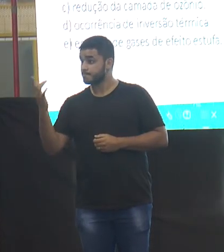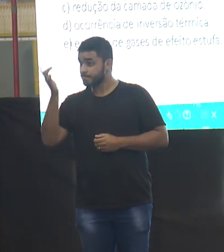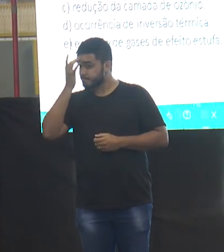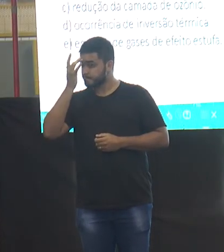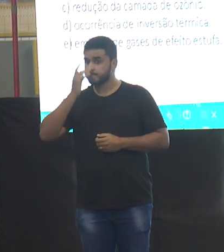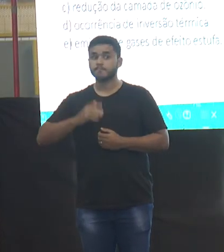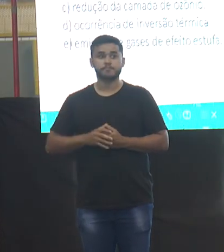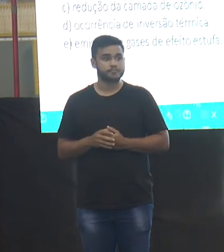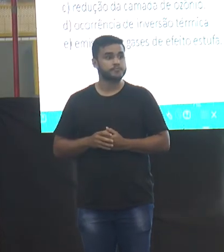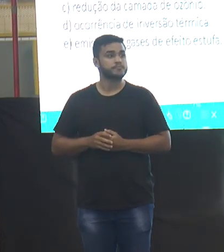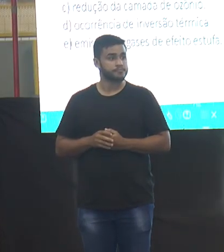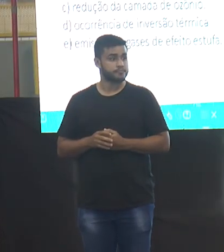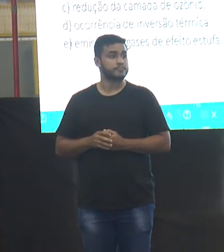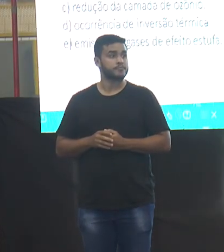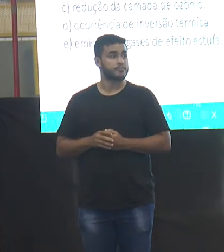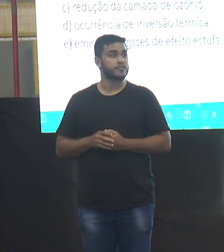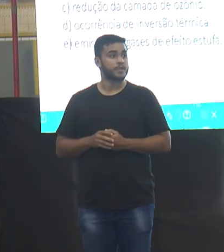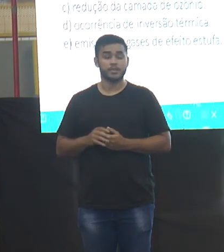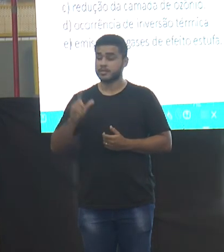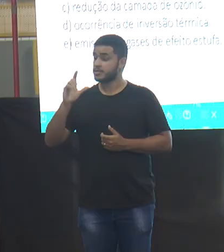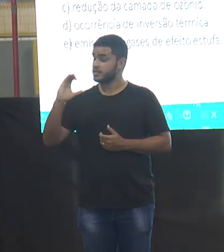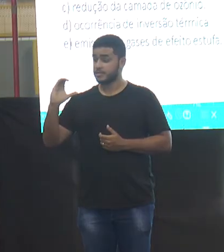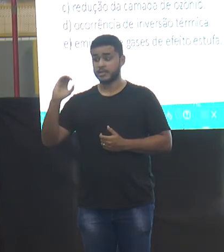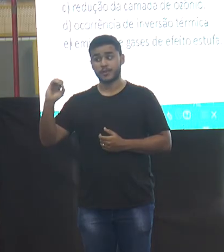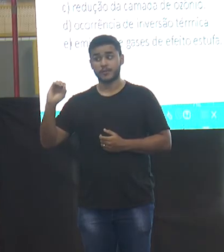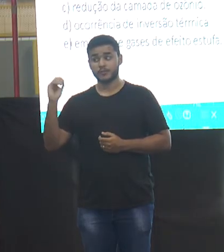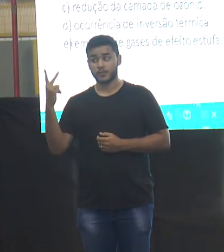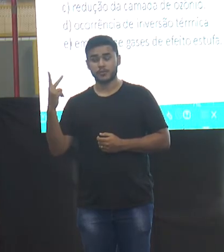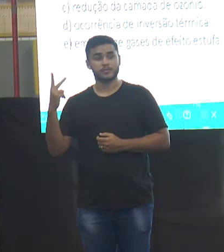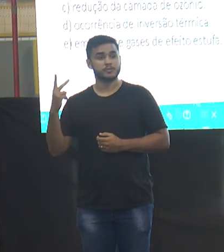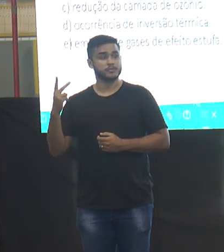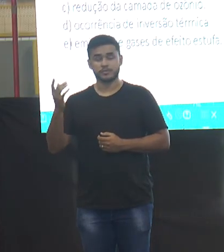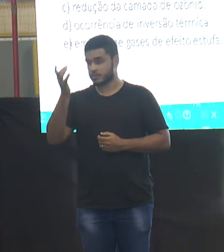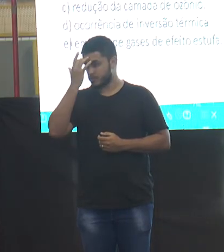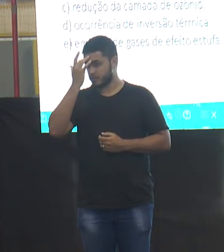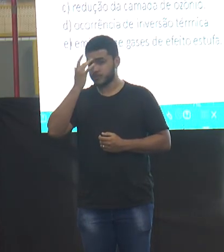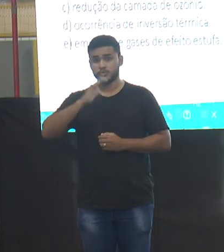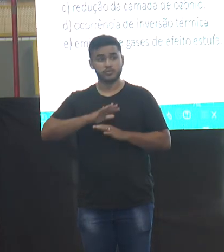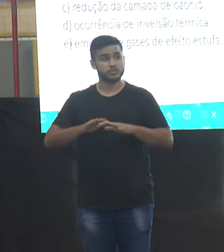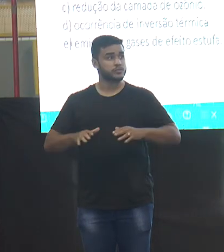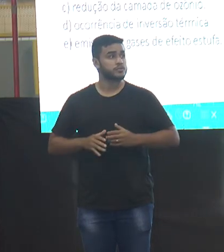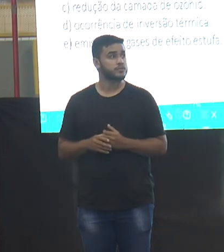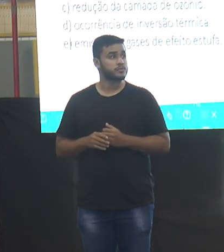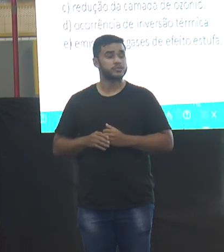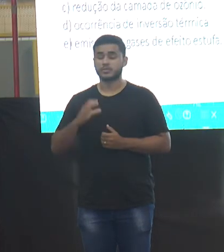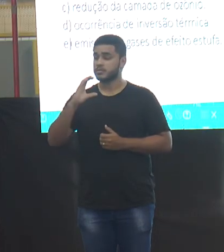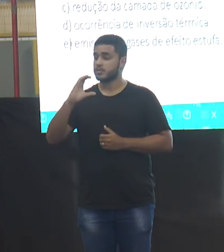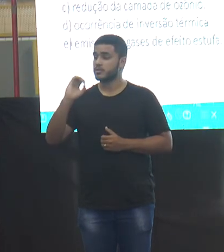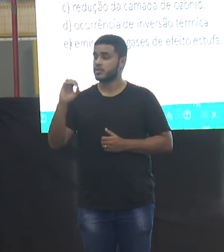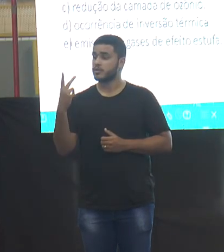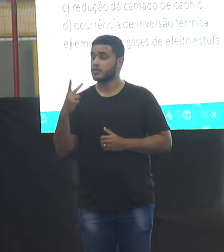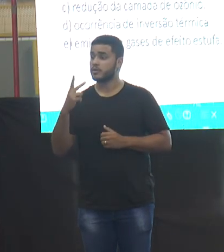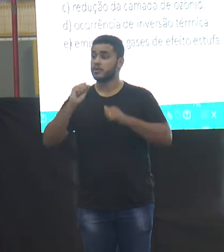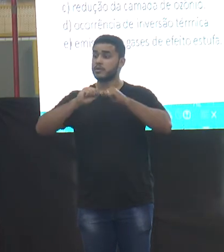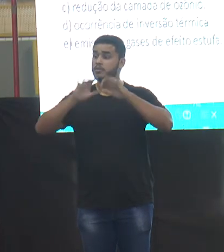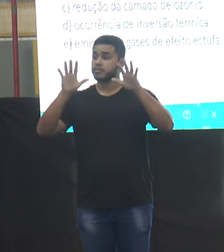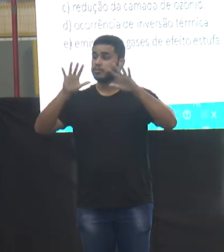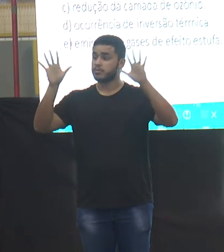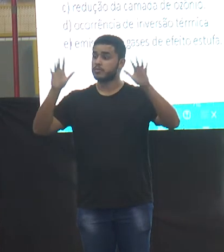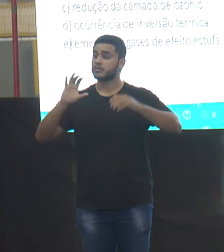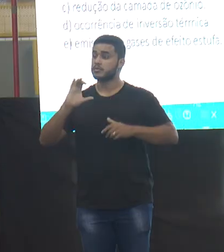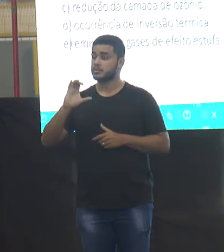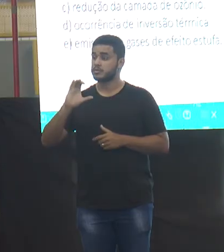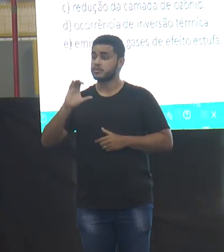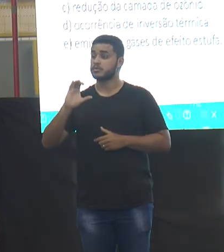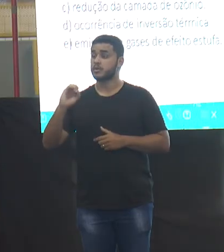gás carbônico, tá? Efeito estufa é gás carbônico, é o CO2. E o CO2 ele vem